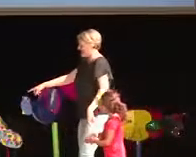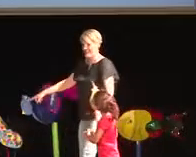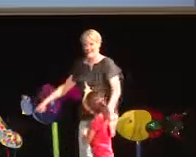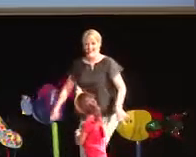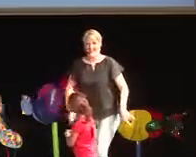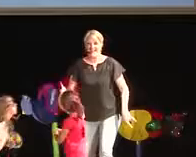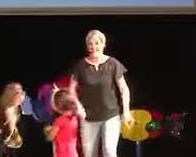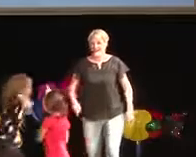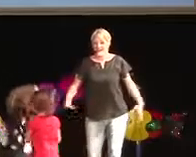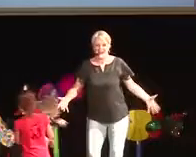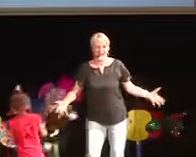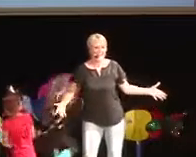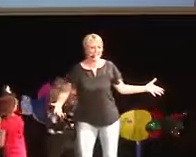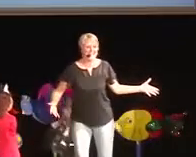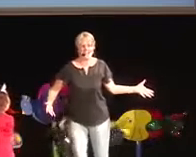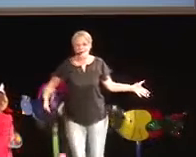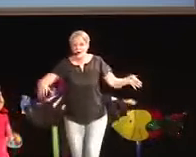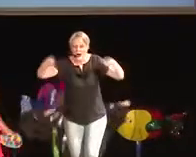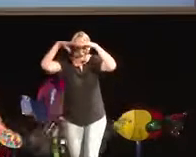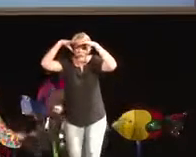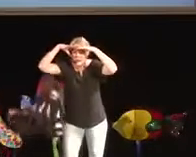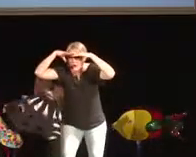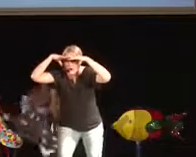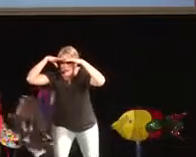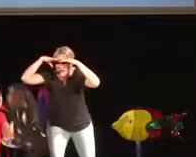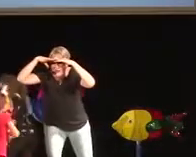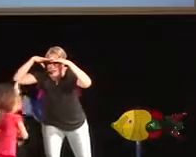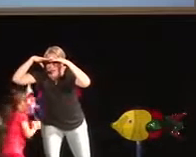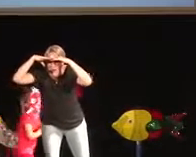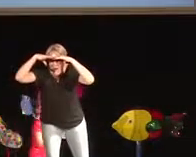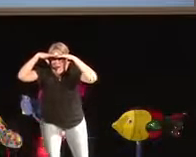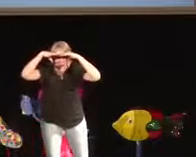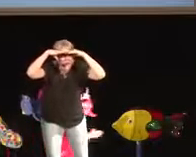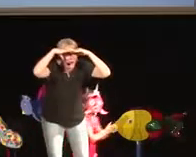Qu'est-ce que c'est? Une araignée? Alors, montrez-moi vos araignées.